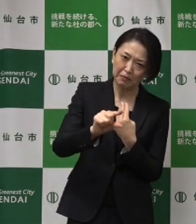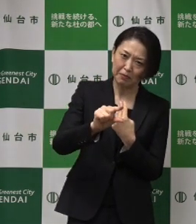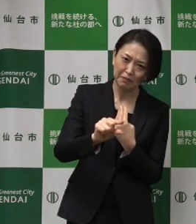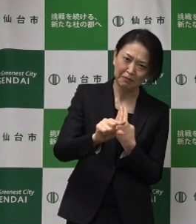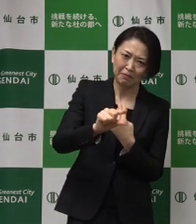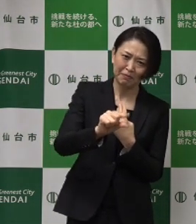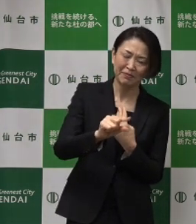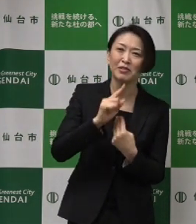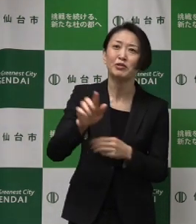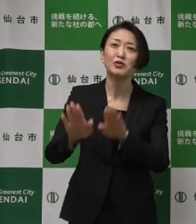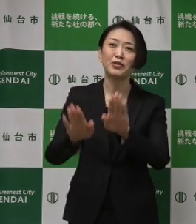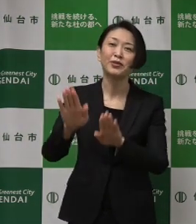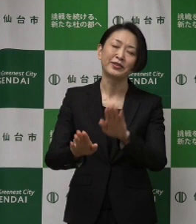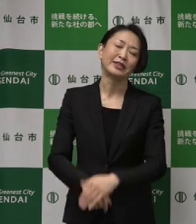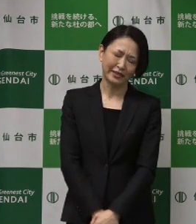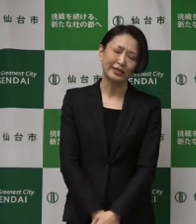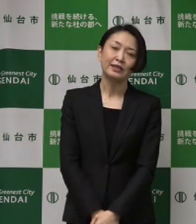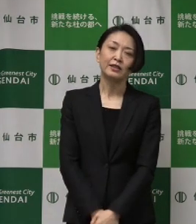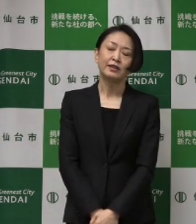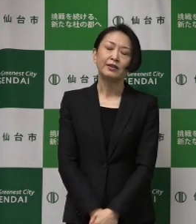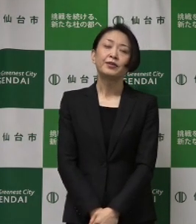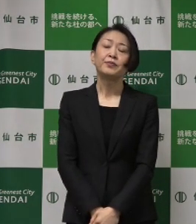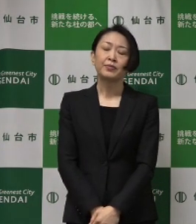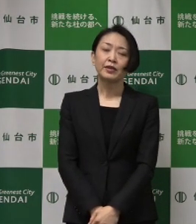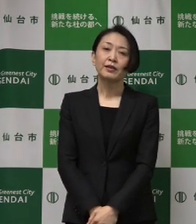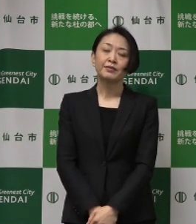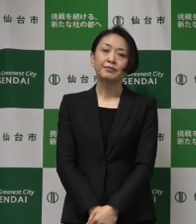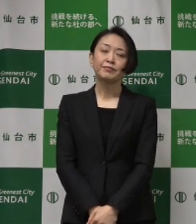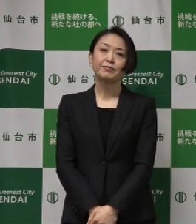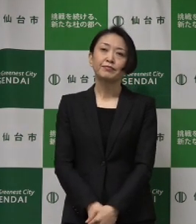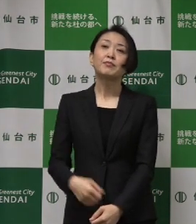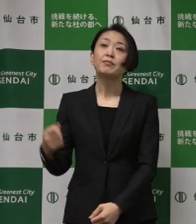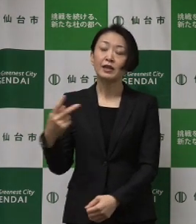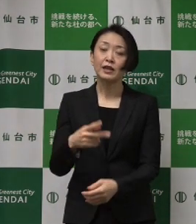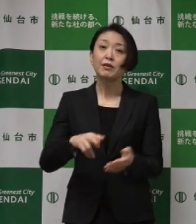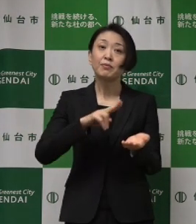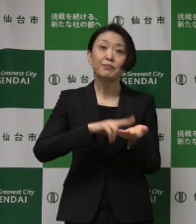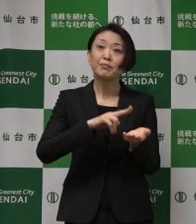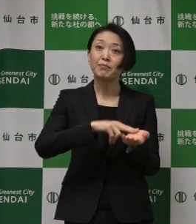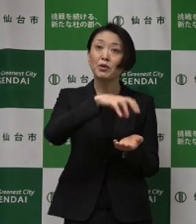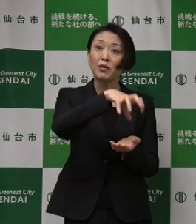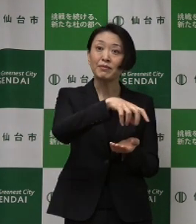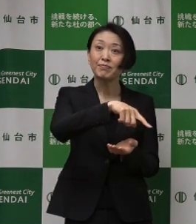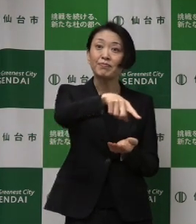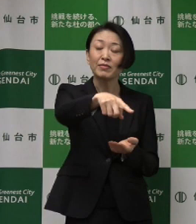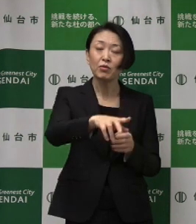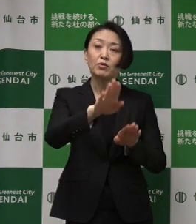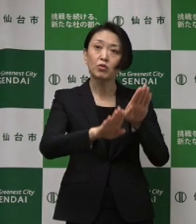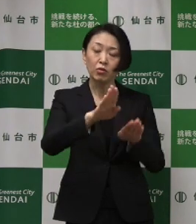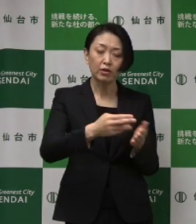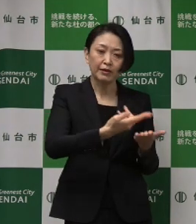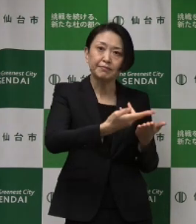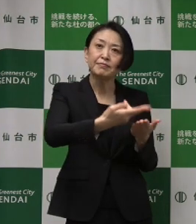くすぶっているっていうんでしょうか、そういう状況です。加えて病床を使っているその率